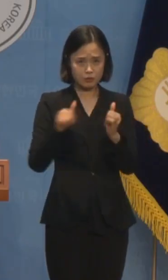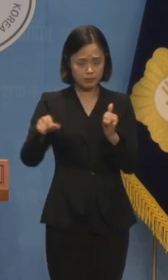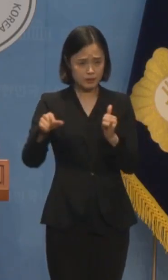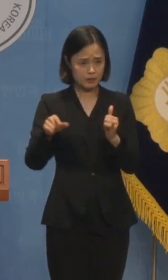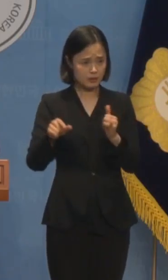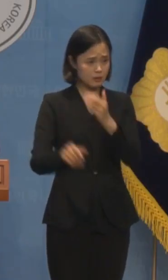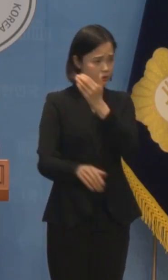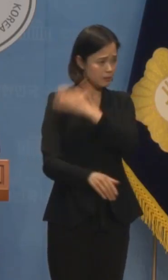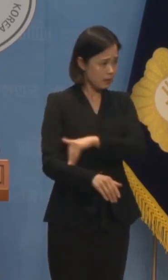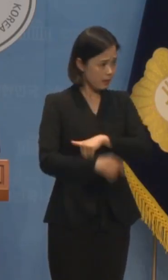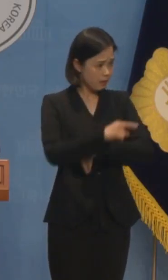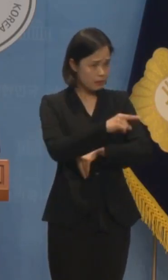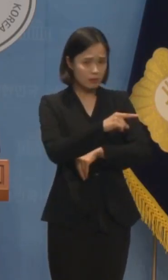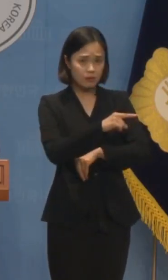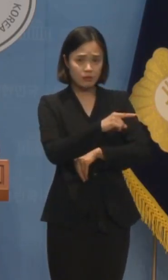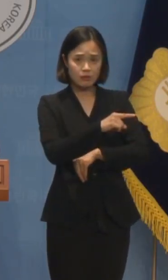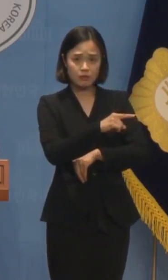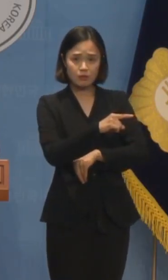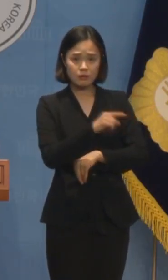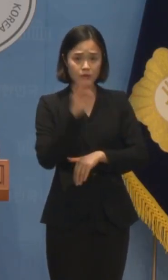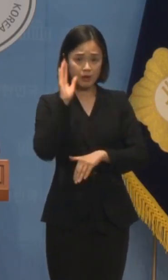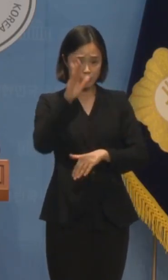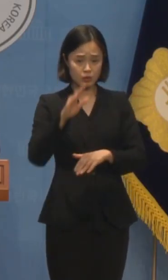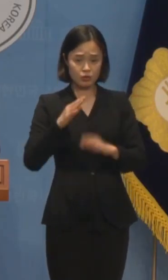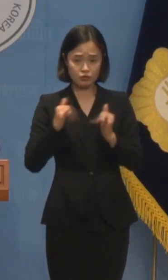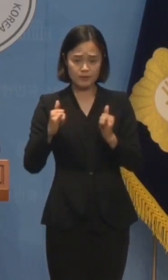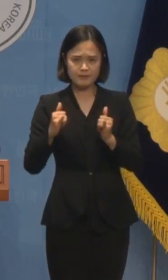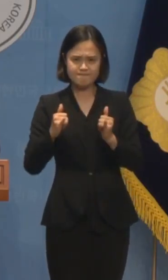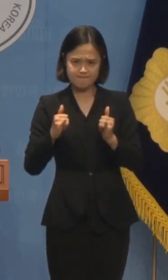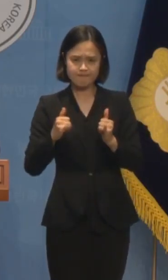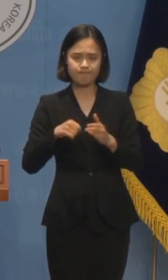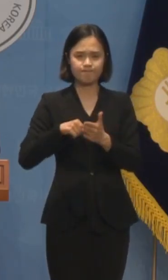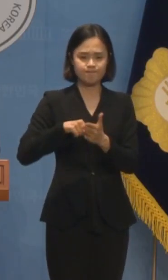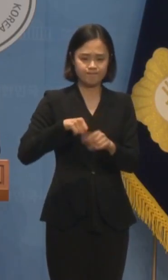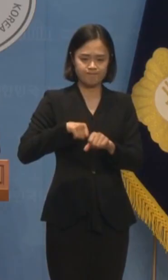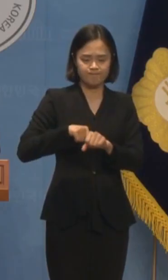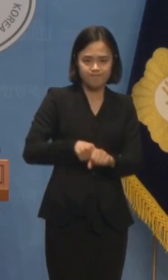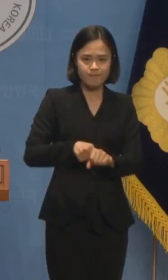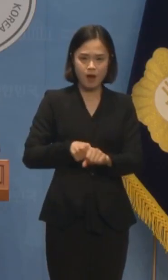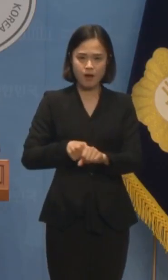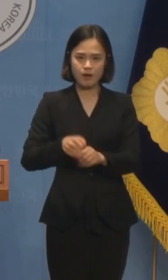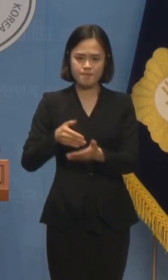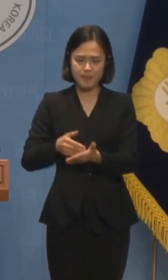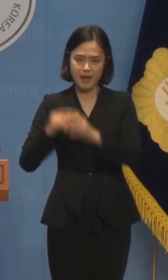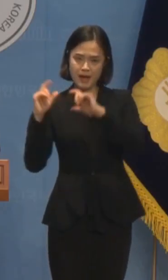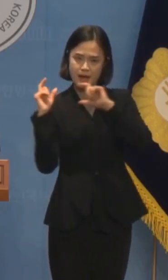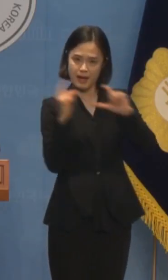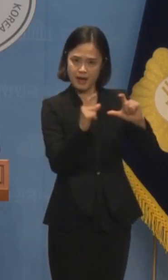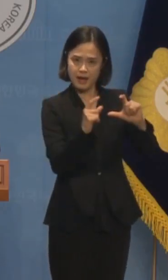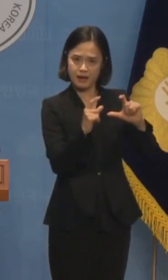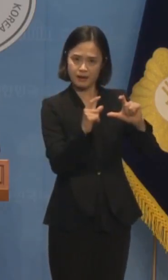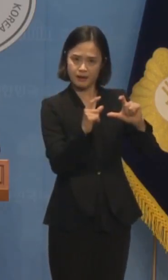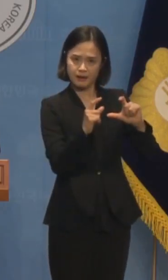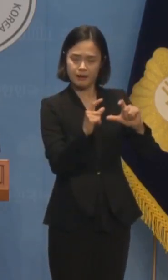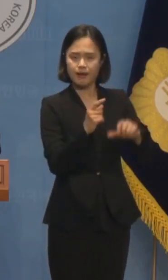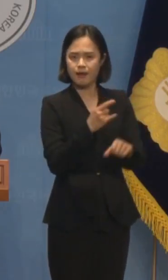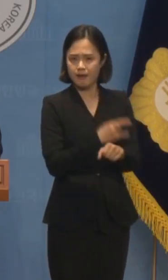분노를 온몸으로 경험하게 될 것입니다. 더불어민주당은 내일